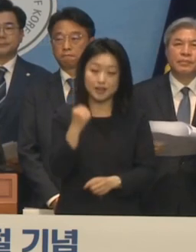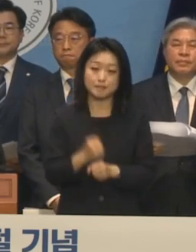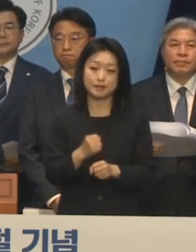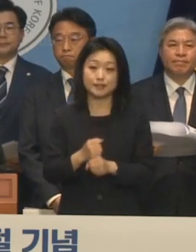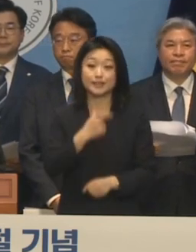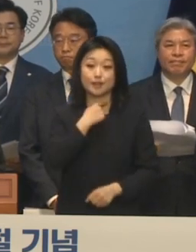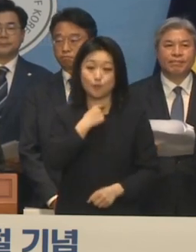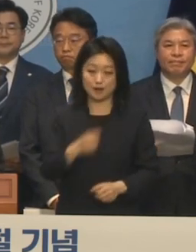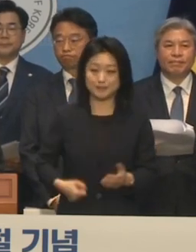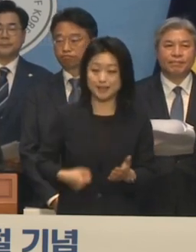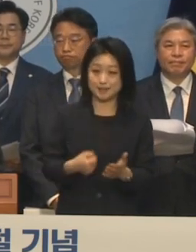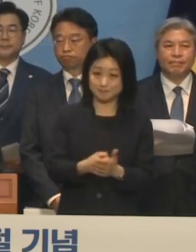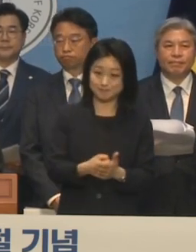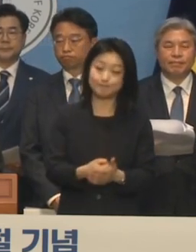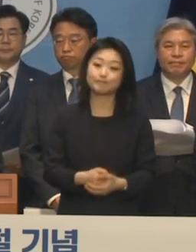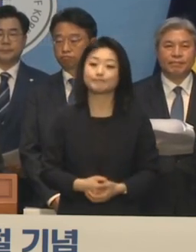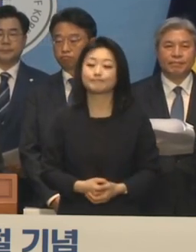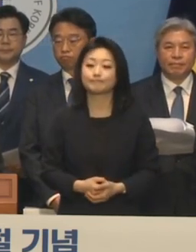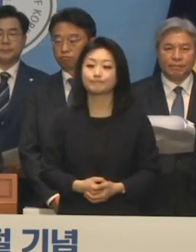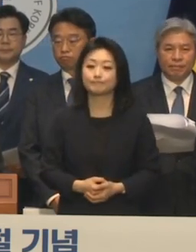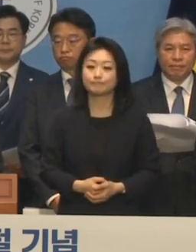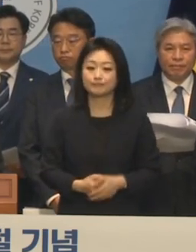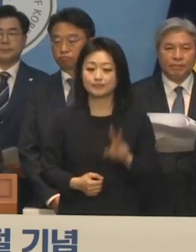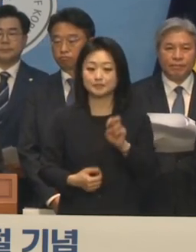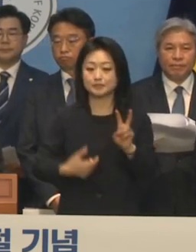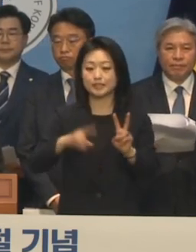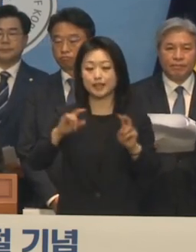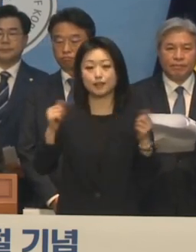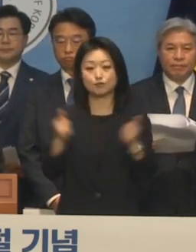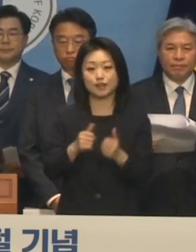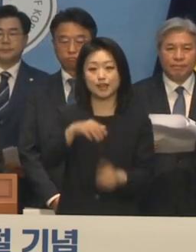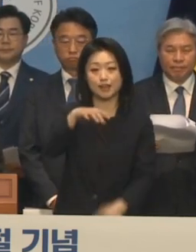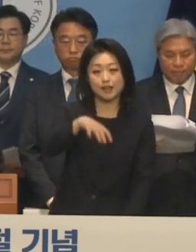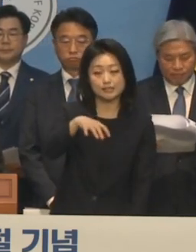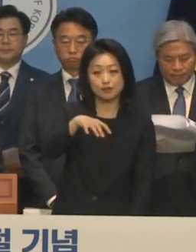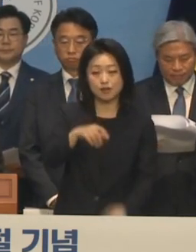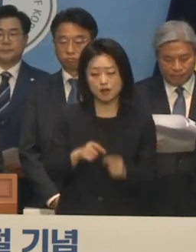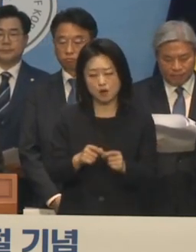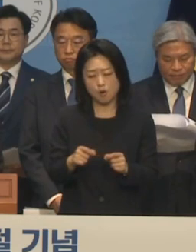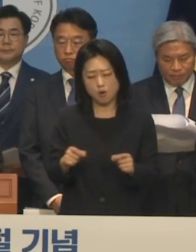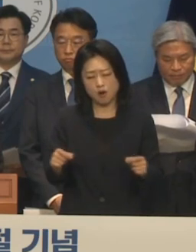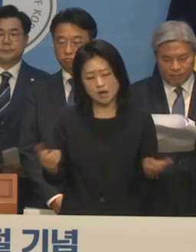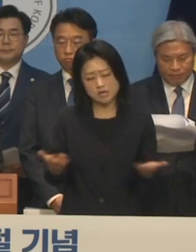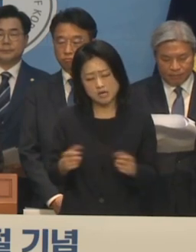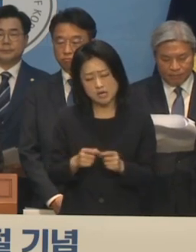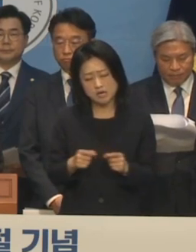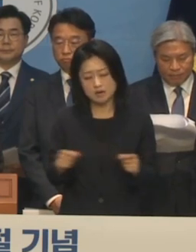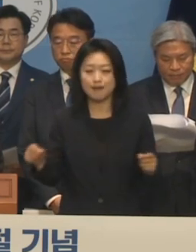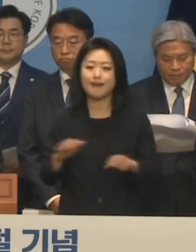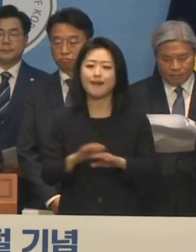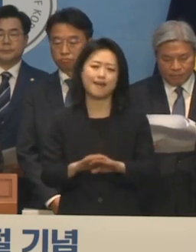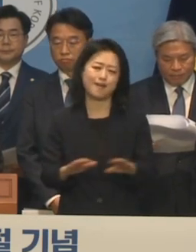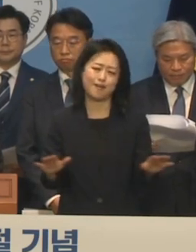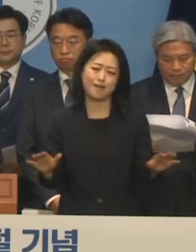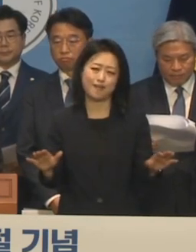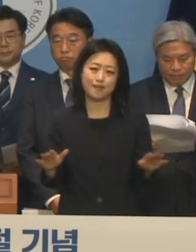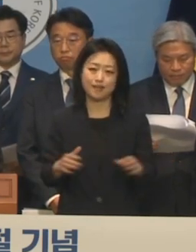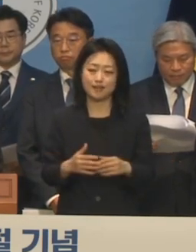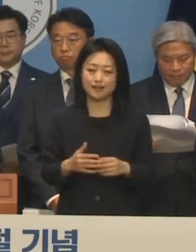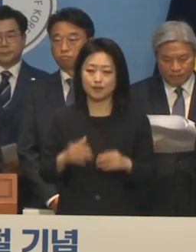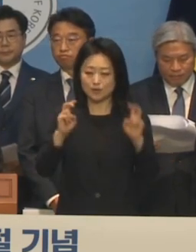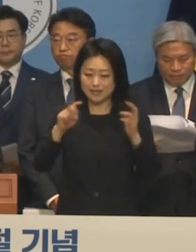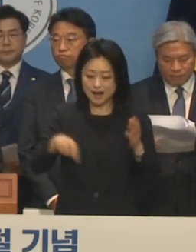것임을 다짐합니다. 이를 위해 22대 국회에서는 장시간 노동체제의 극복, 직장 내 괴롭힘과